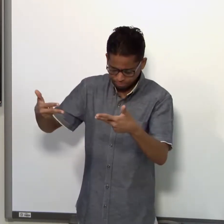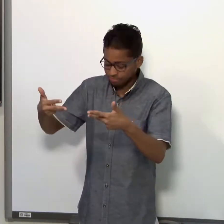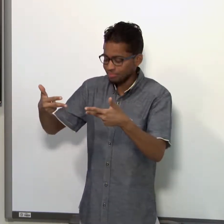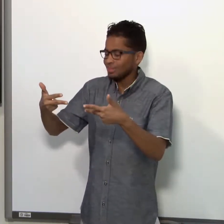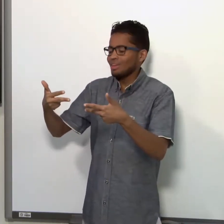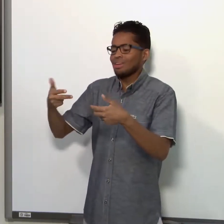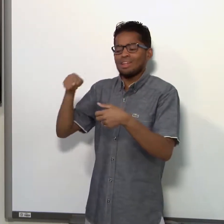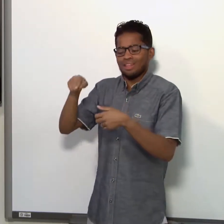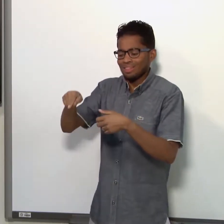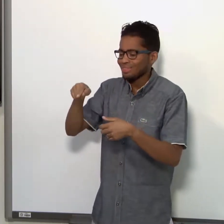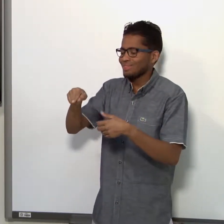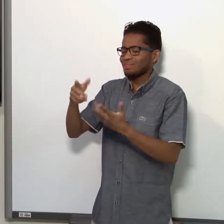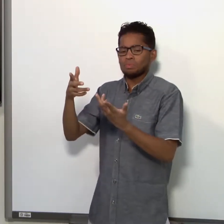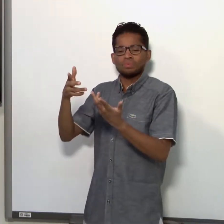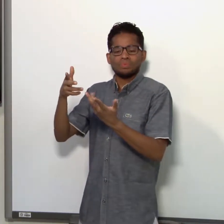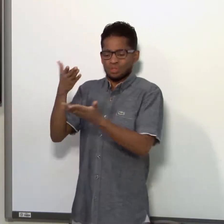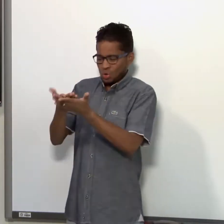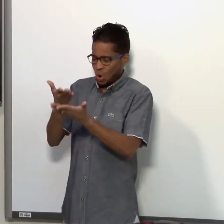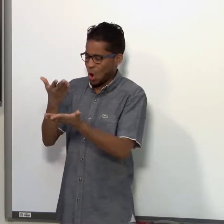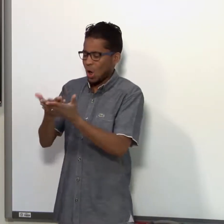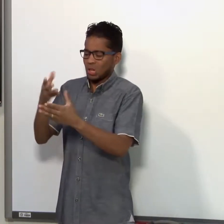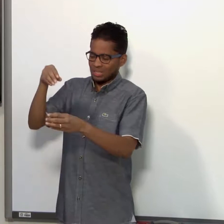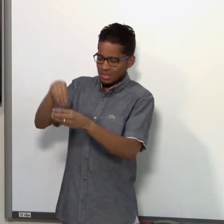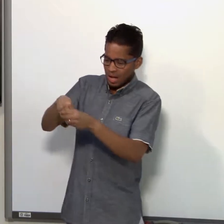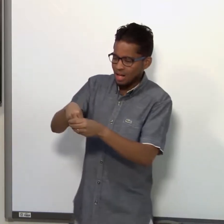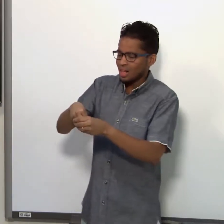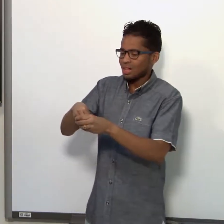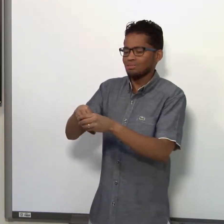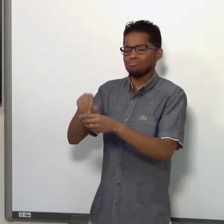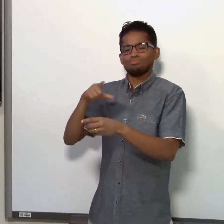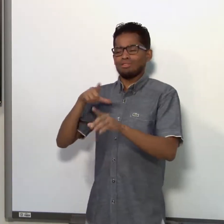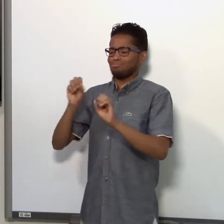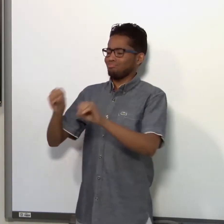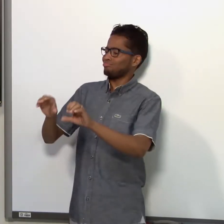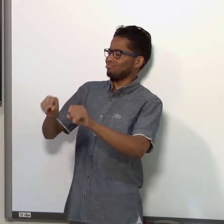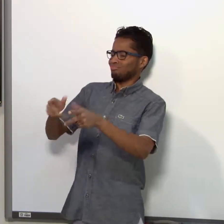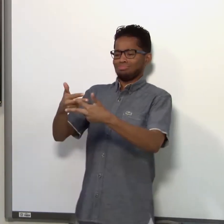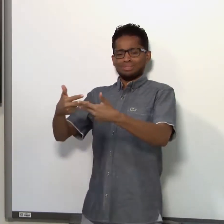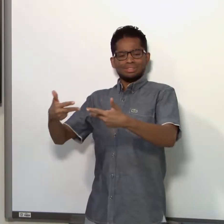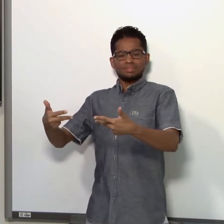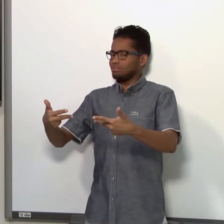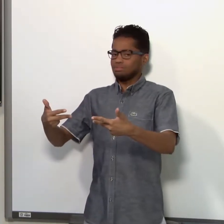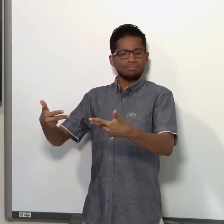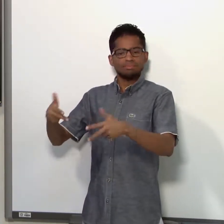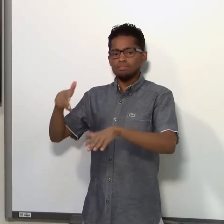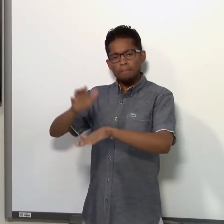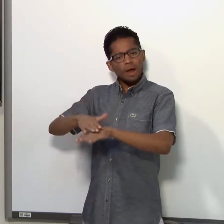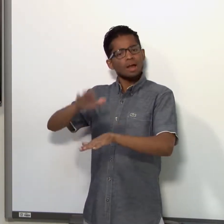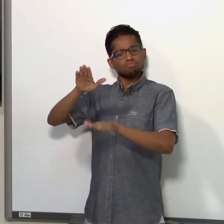a prática da audição, o treino. E ali, no contexto escolar,